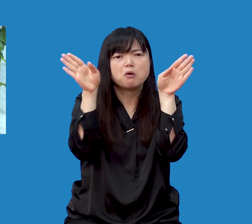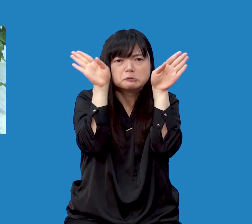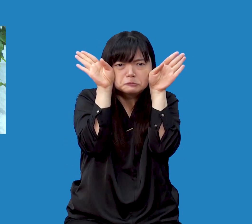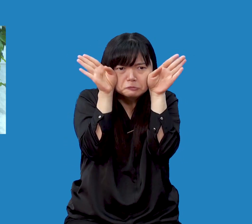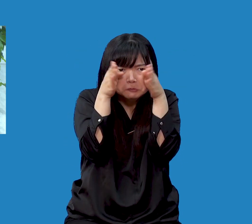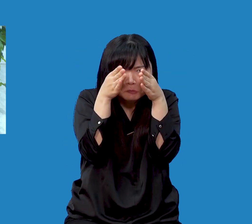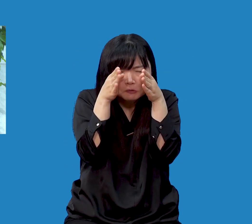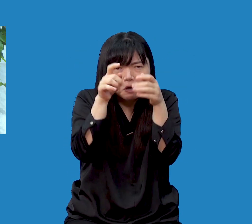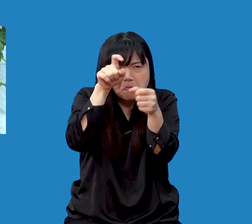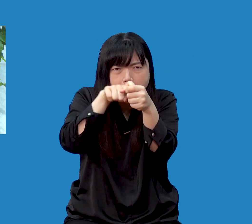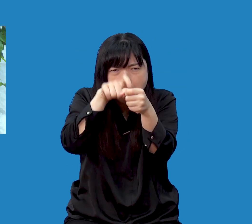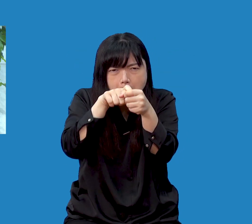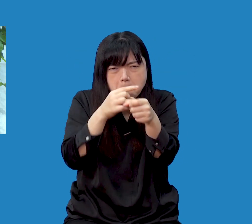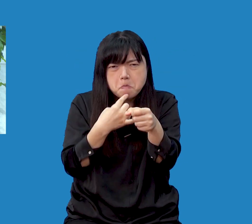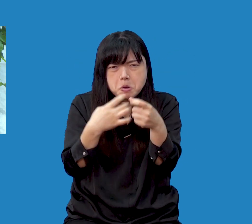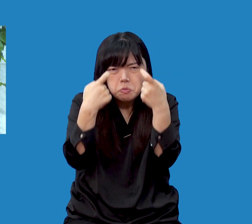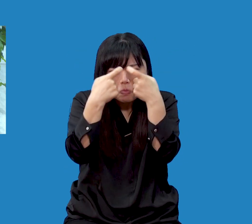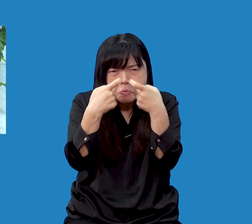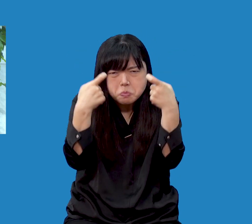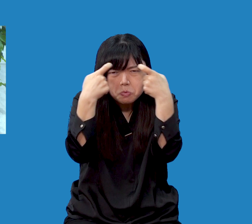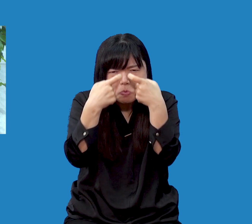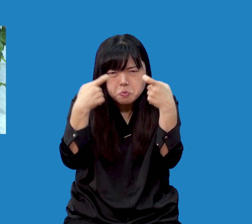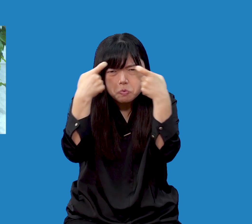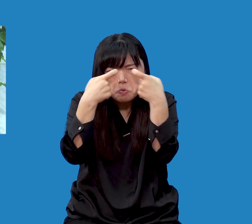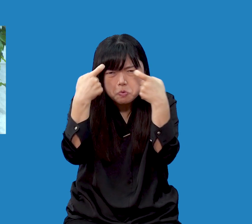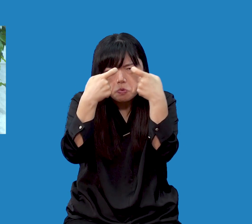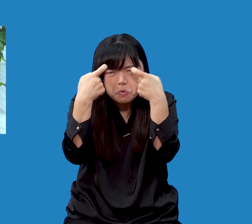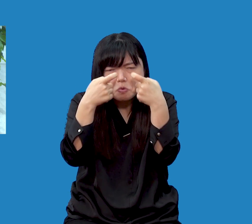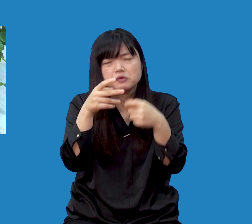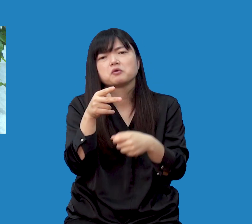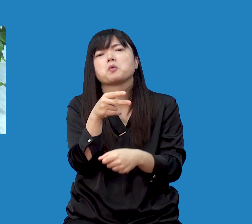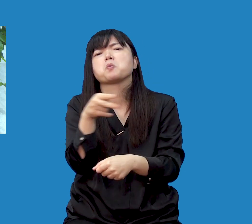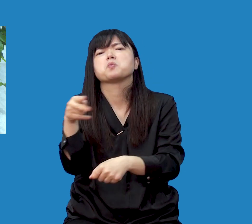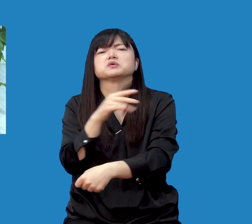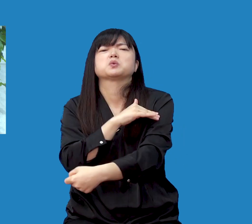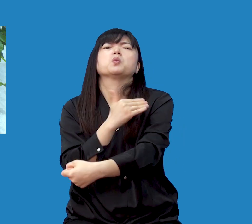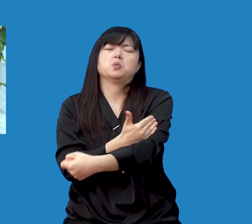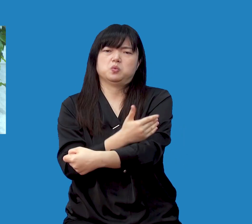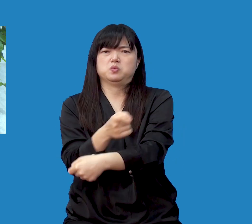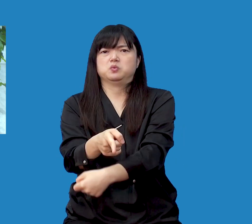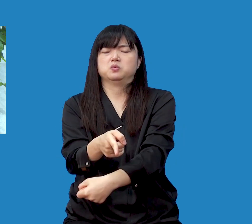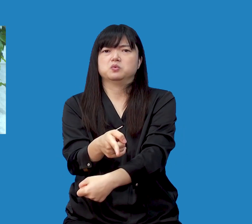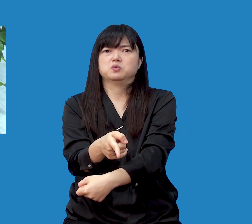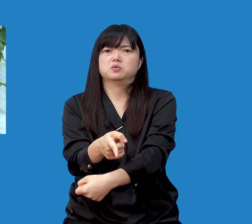향해서 돌진하는 것이 이 권력의 속성입니다.